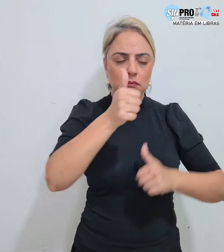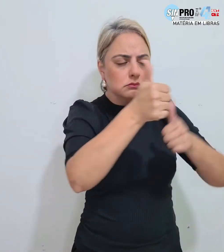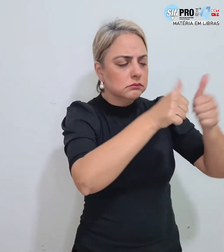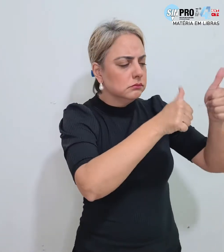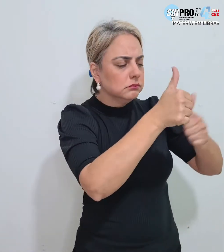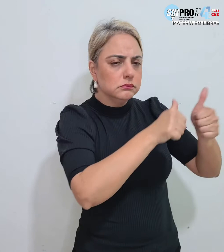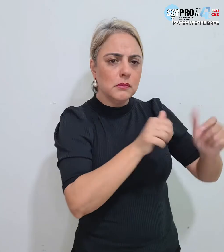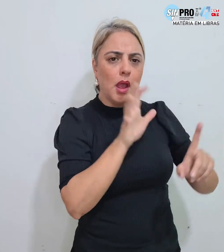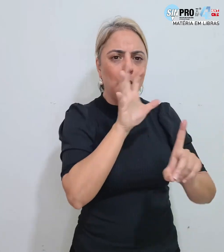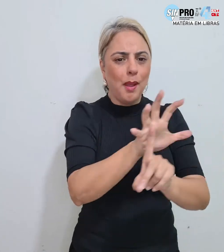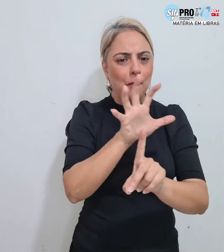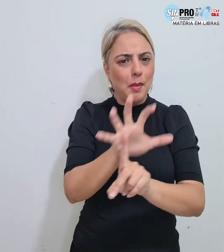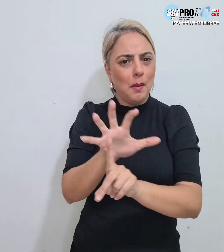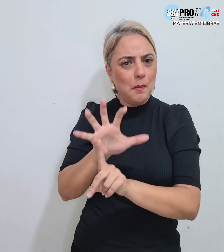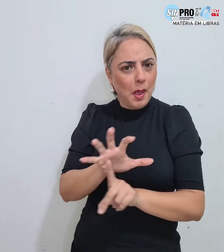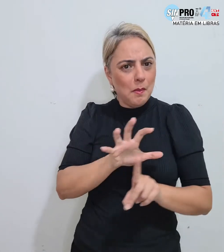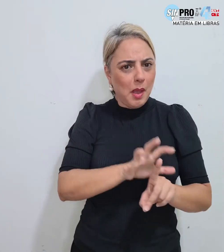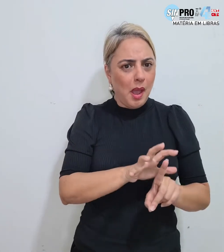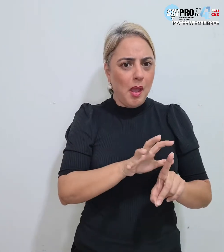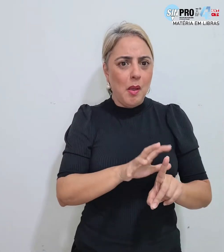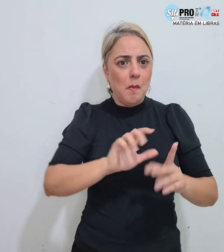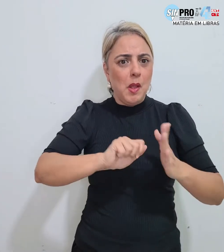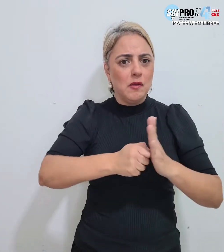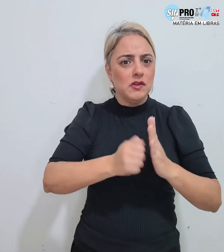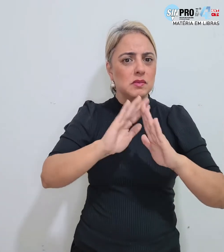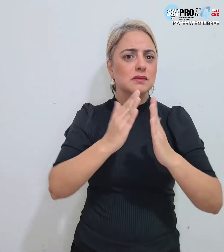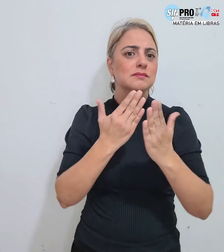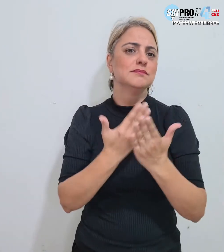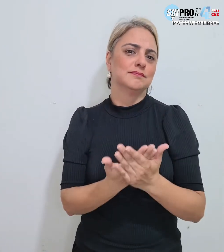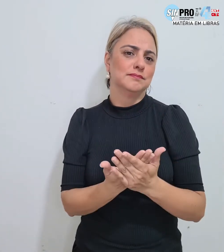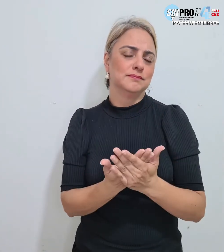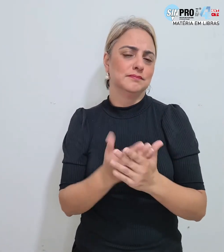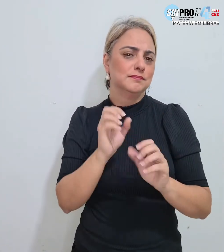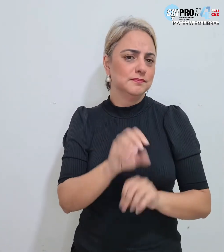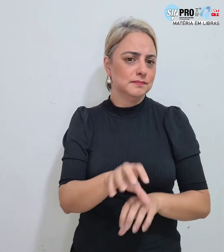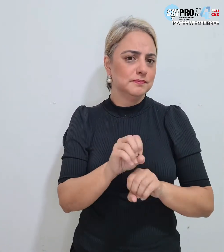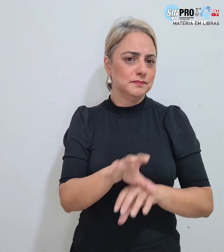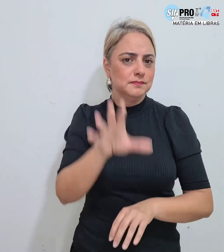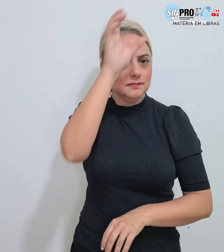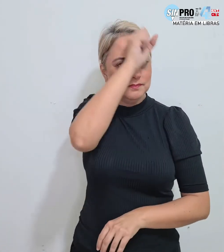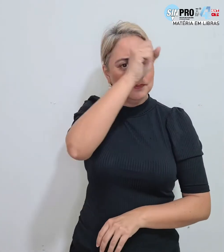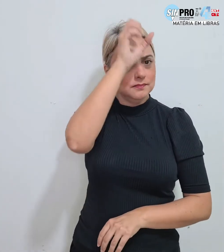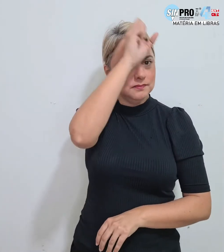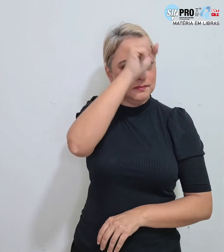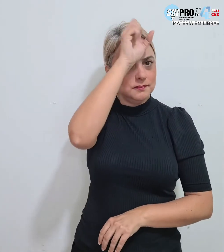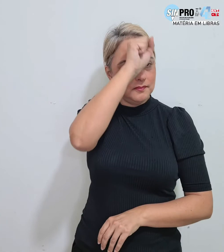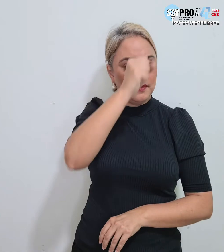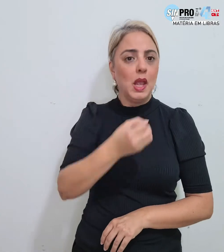e analisar o impacto causado pelo fechamento das escolas no ensino, no aprendizado e no